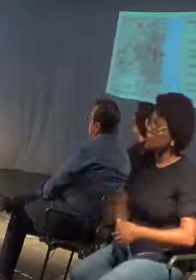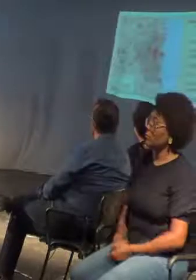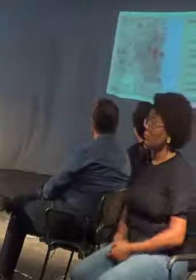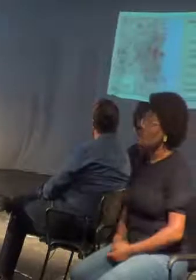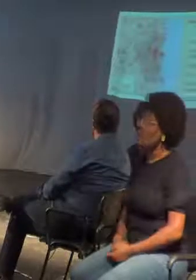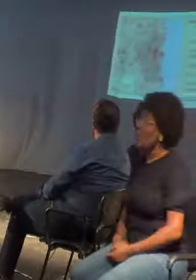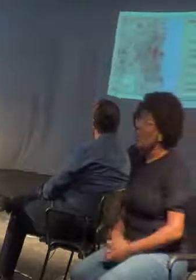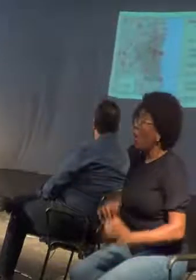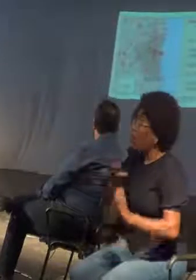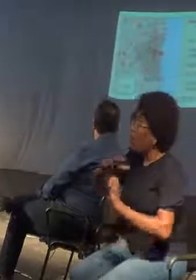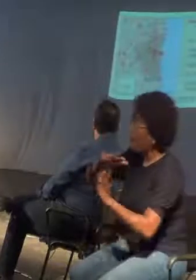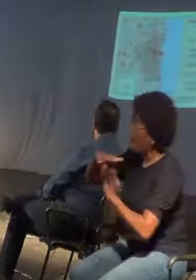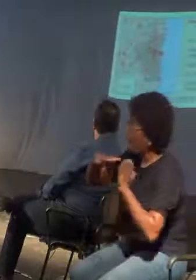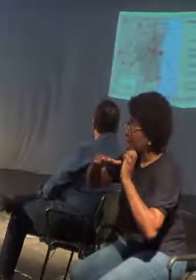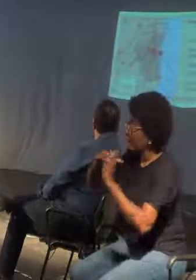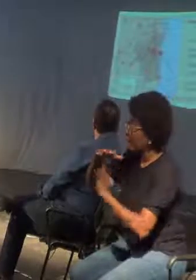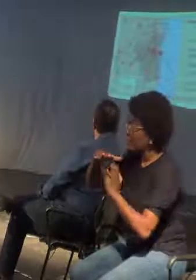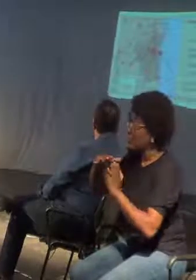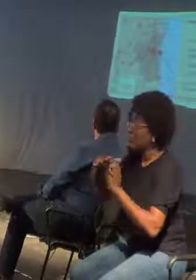trabalho minucioso,